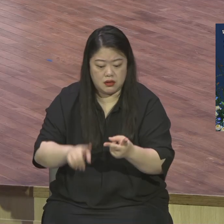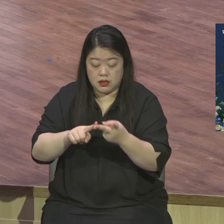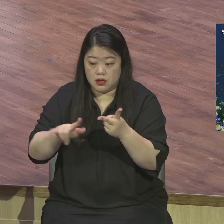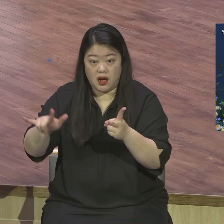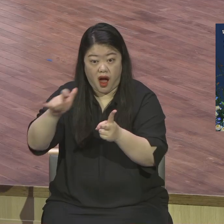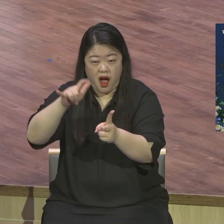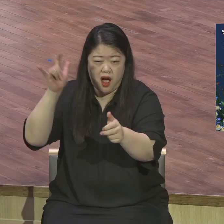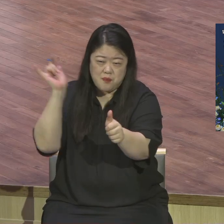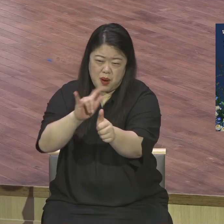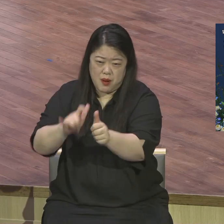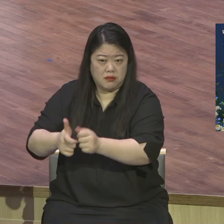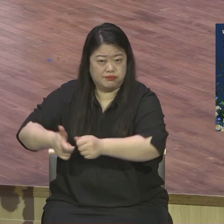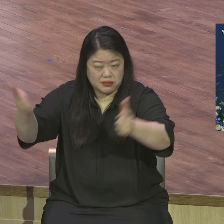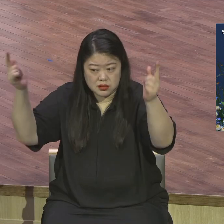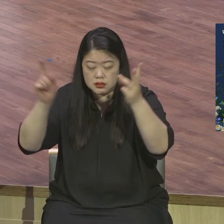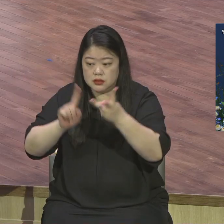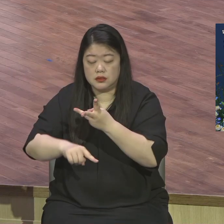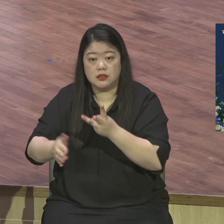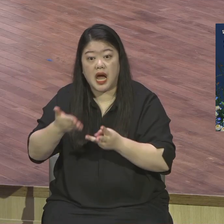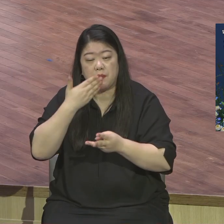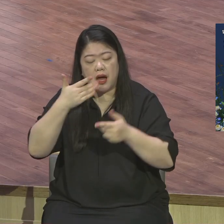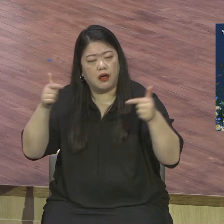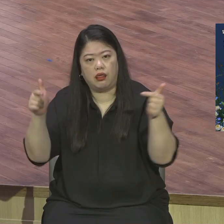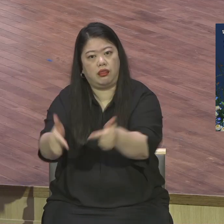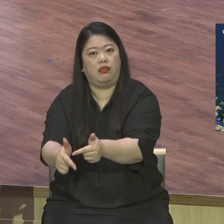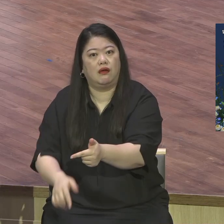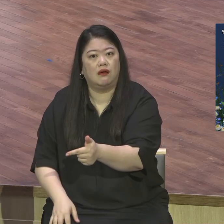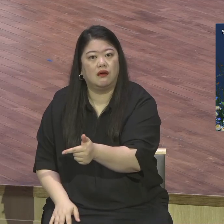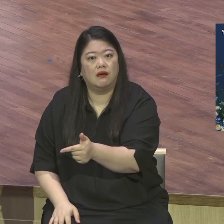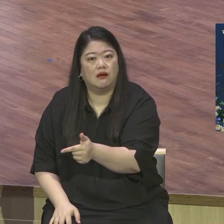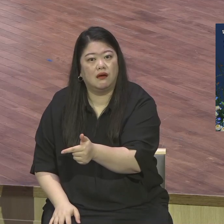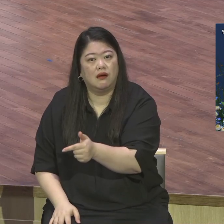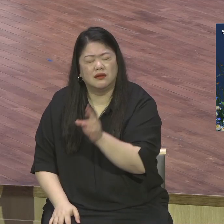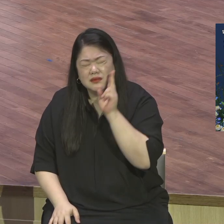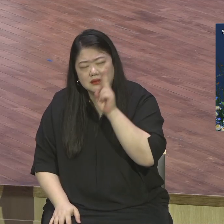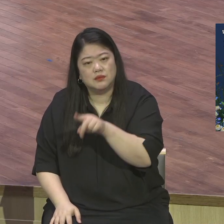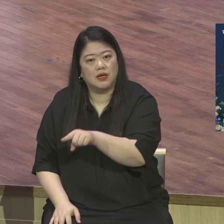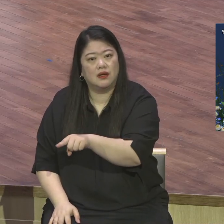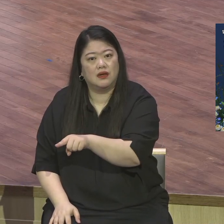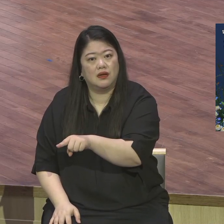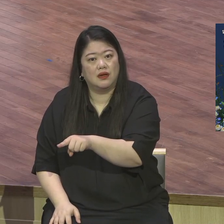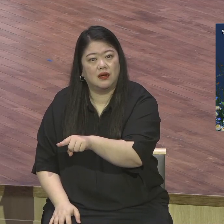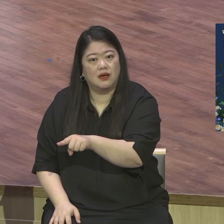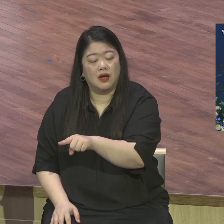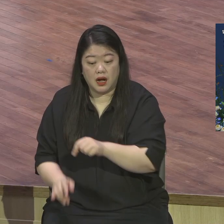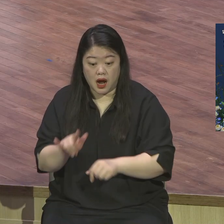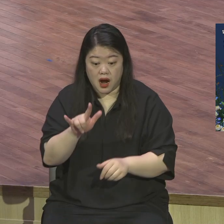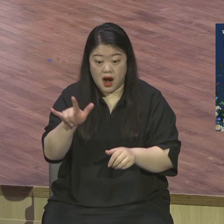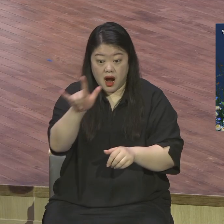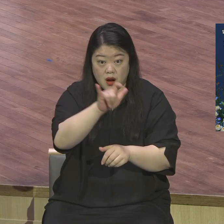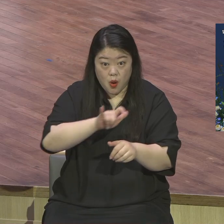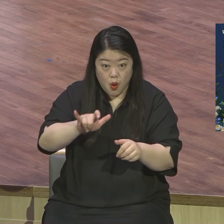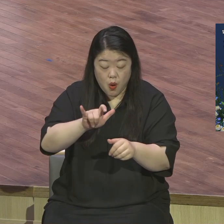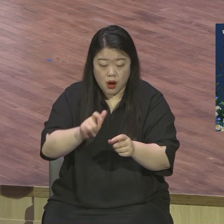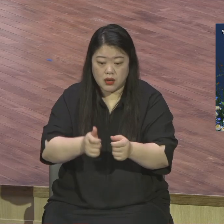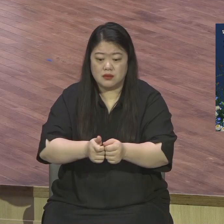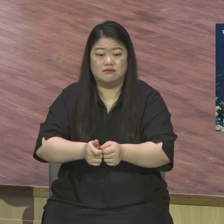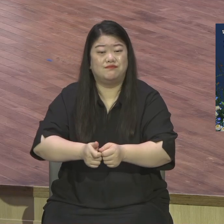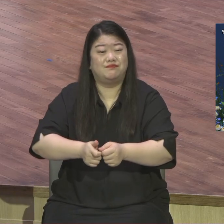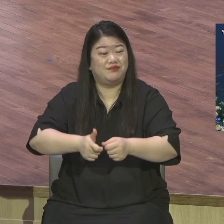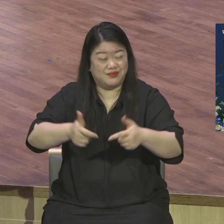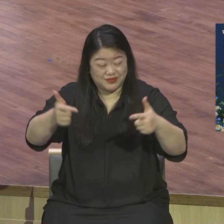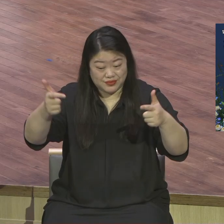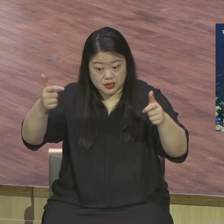코로나를 가지고 전 세계 기근 인구가 코로나 이전보다 지금이 6배가 더